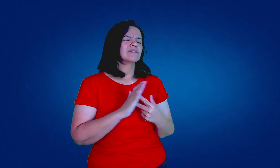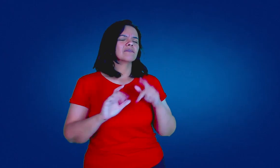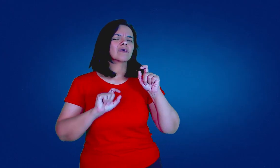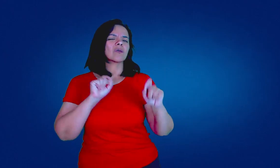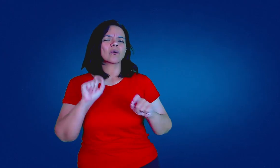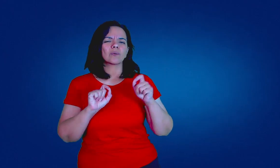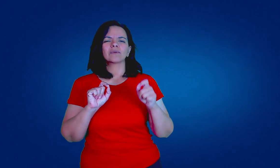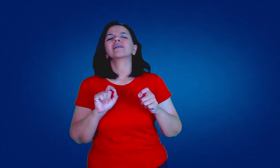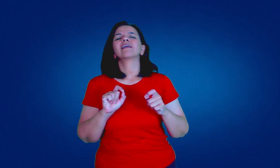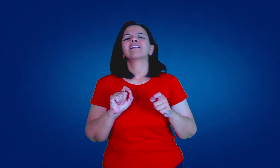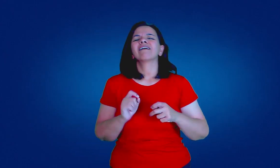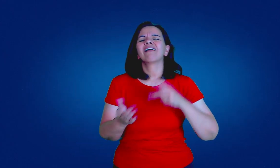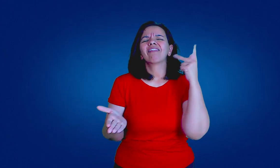movimento.